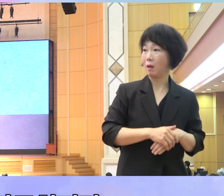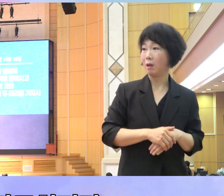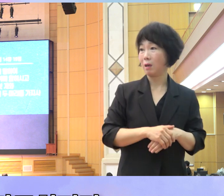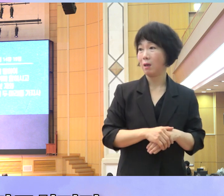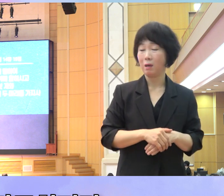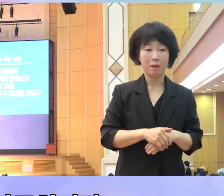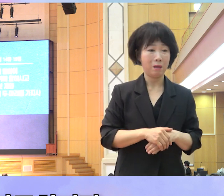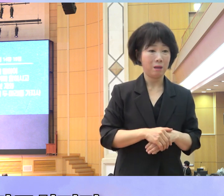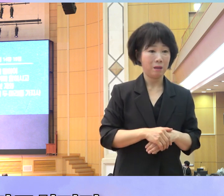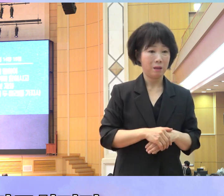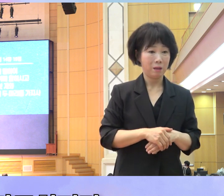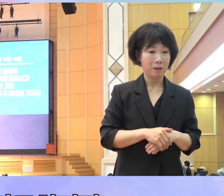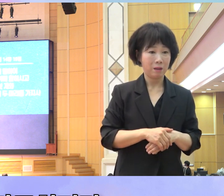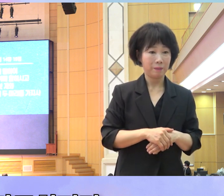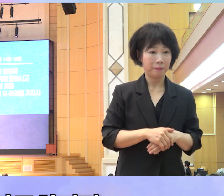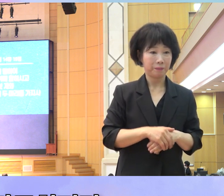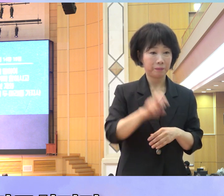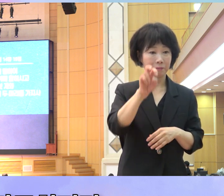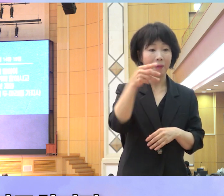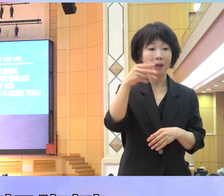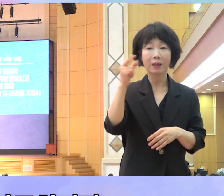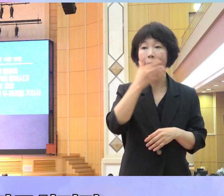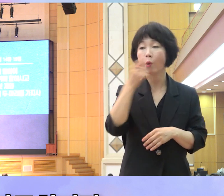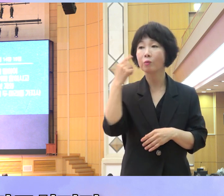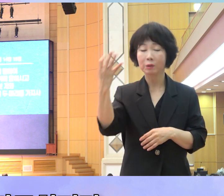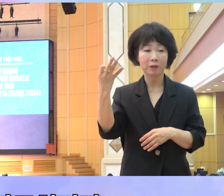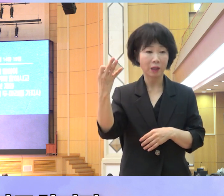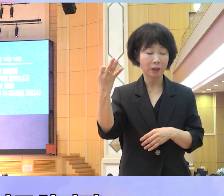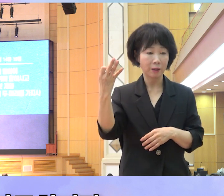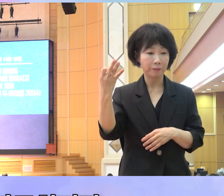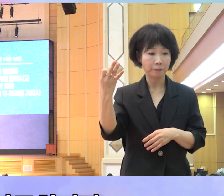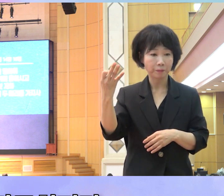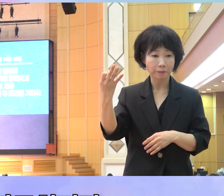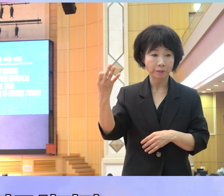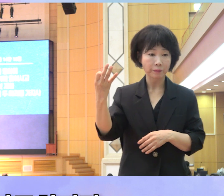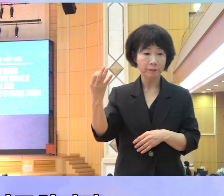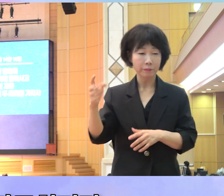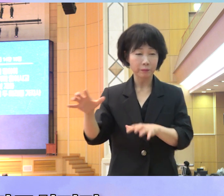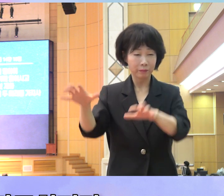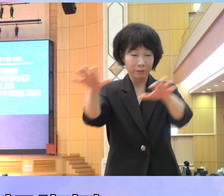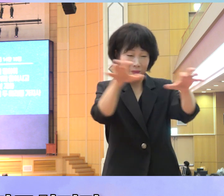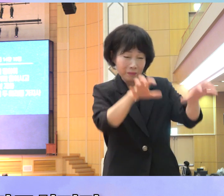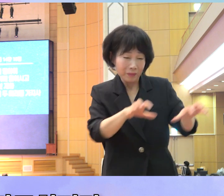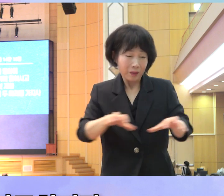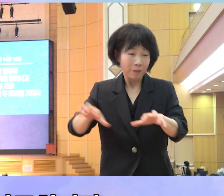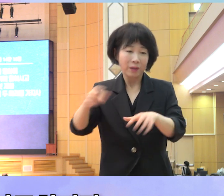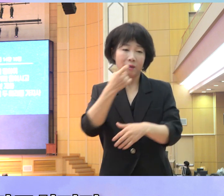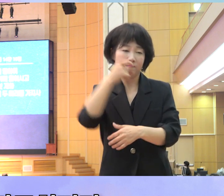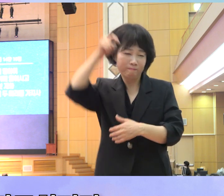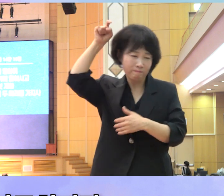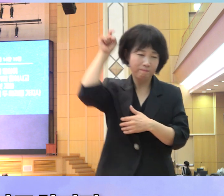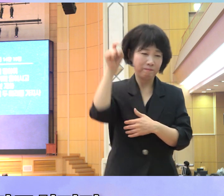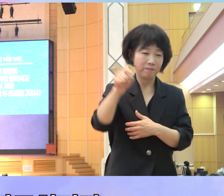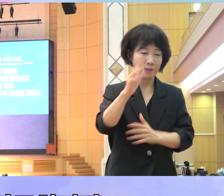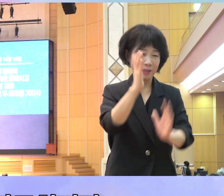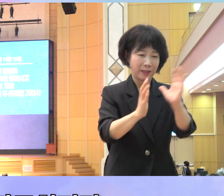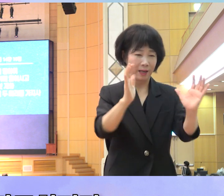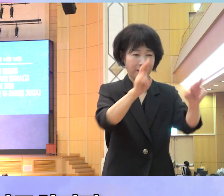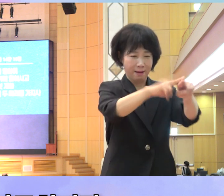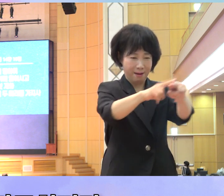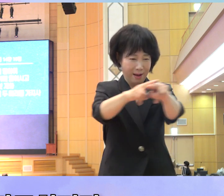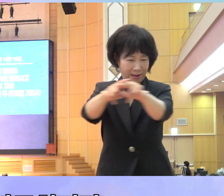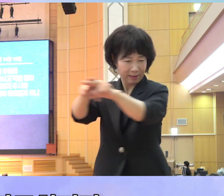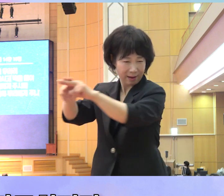보겠습니다. 마태복음 14장 19절 보니까 무리를 명하여 잔디에 앉히시고 떡 5개와 물고기